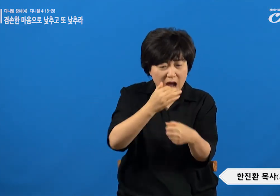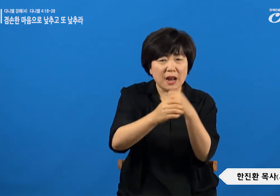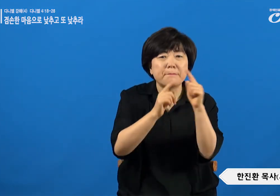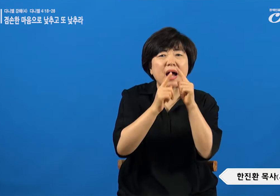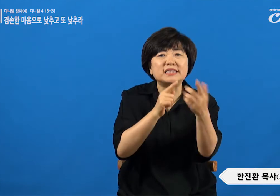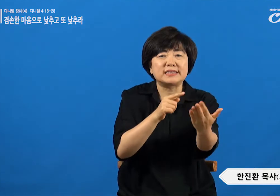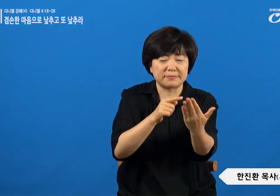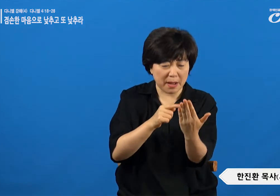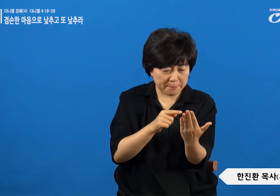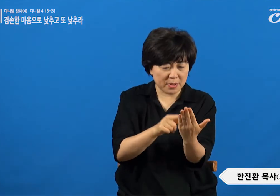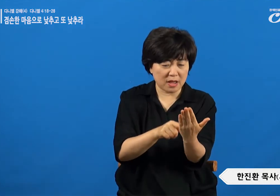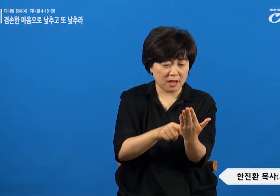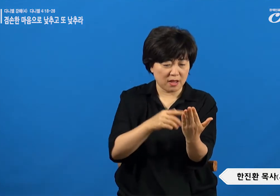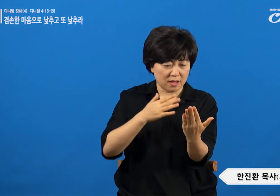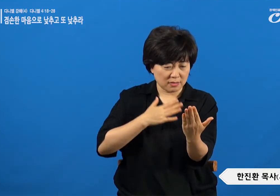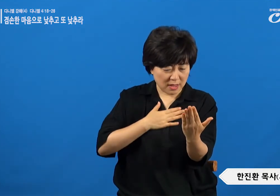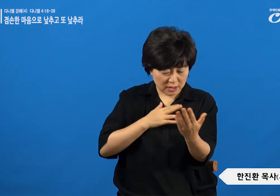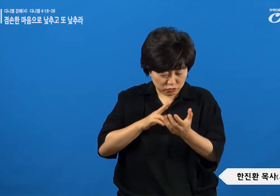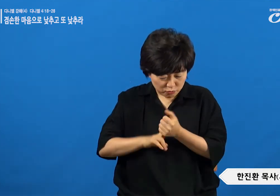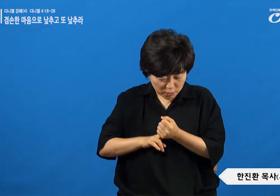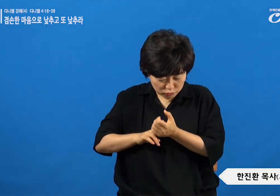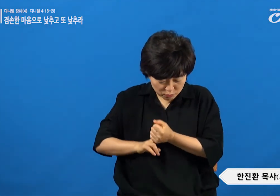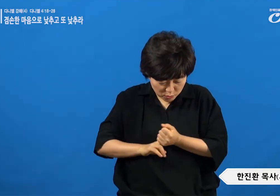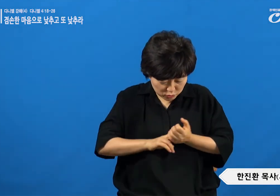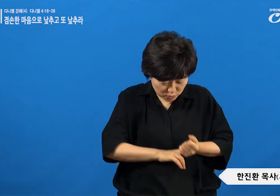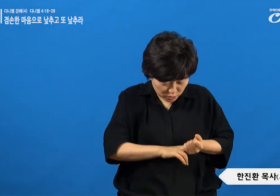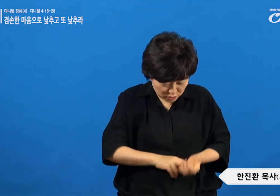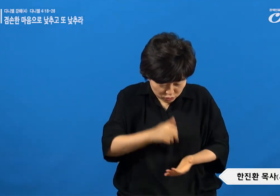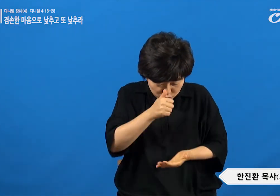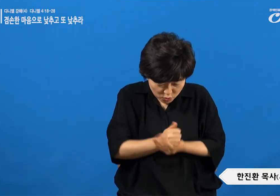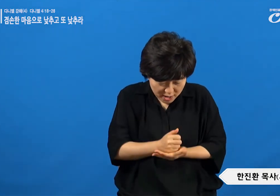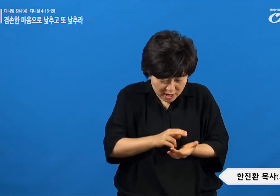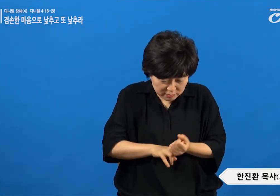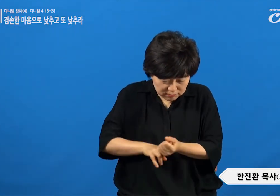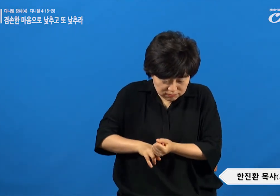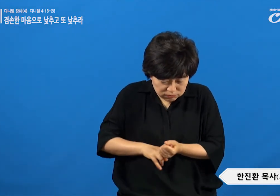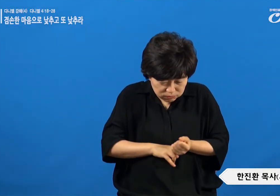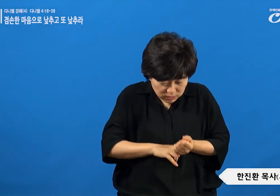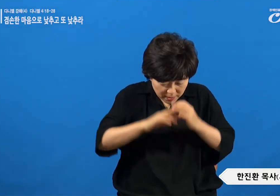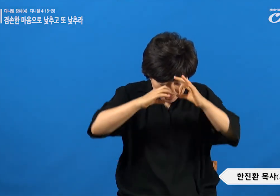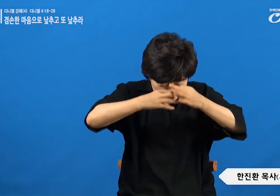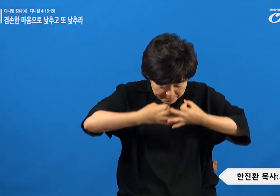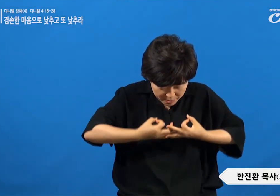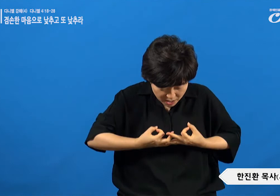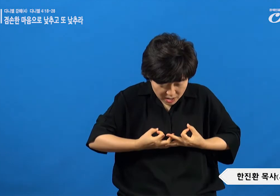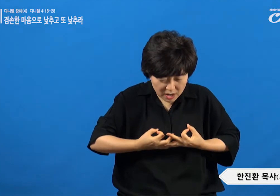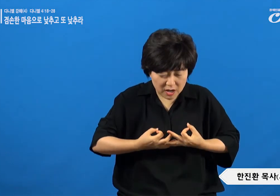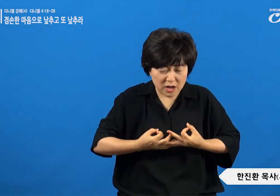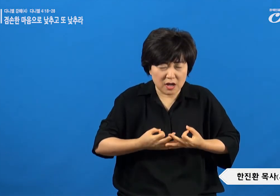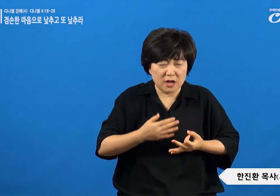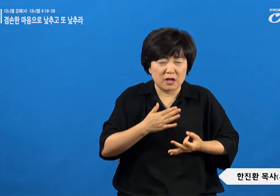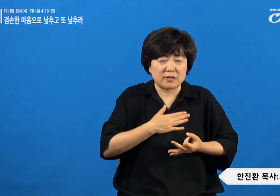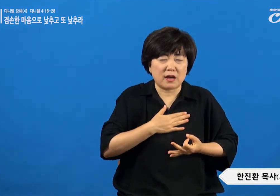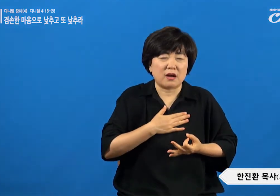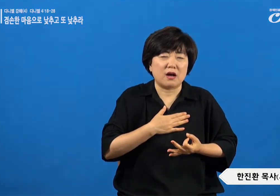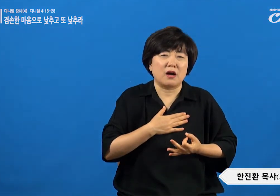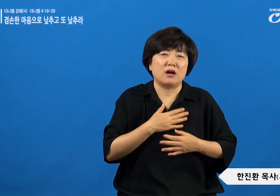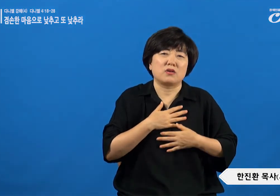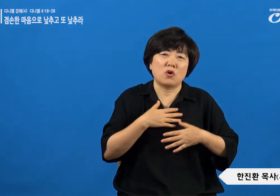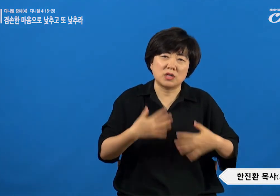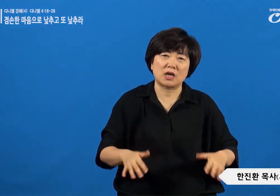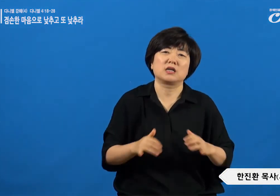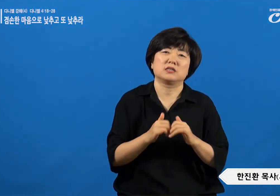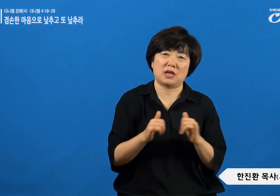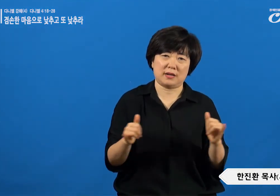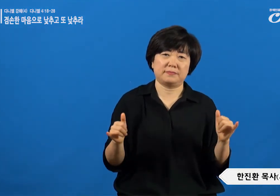속에 숨어있는 그런 동기도 비추어 보고 비추어 봐야 합니다. 그래서 내가 얼마나 연약한